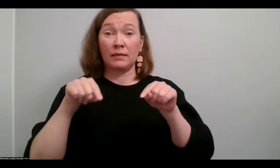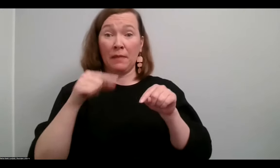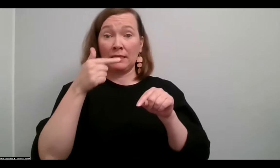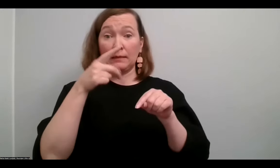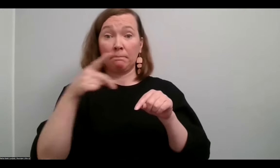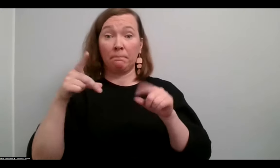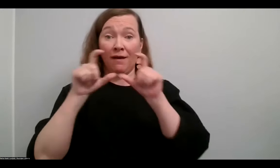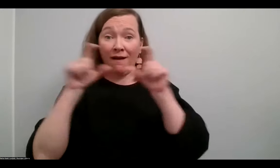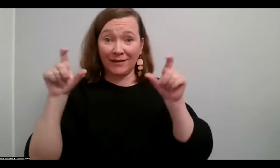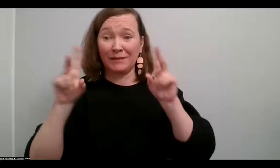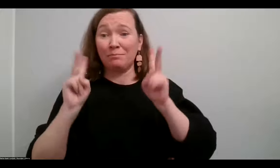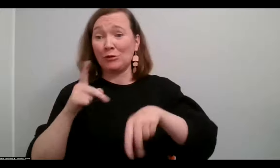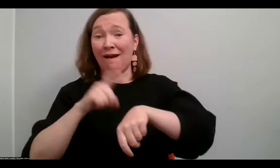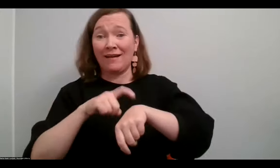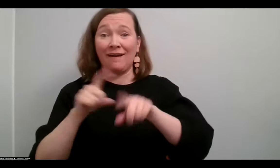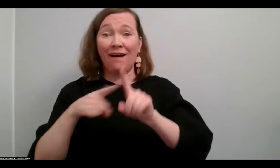Kiitoksia.